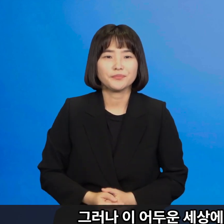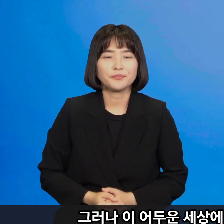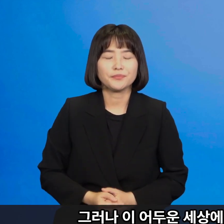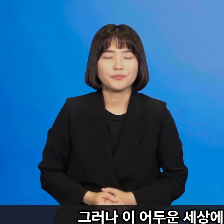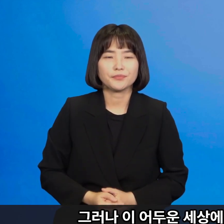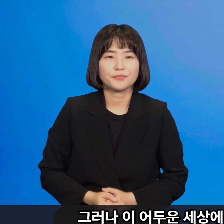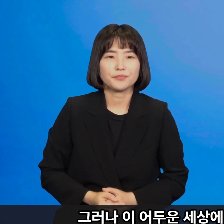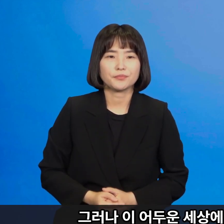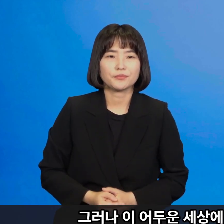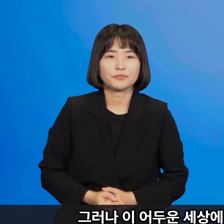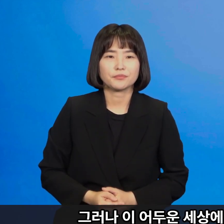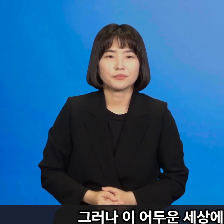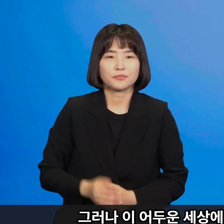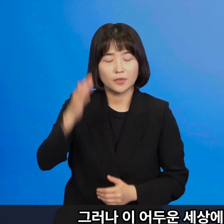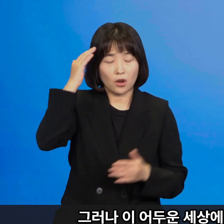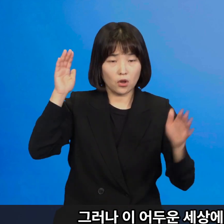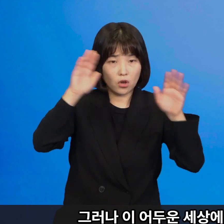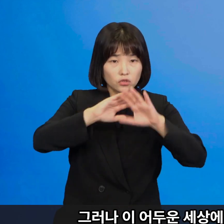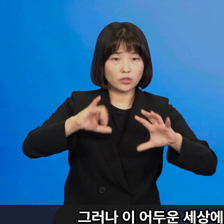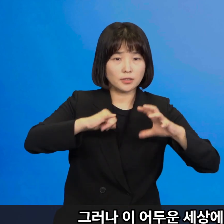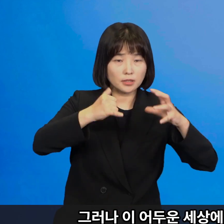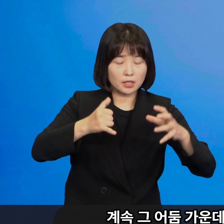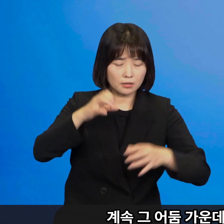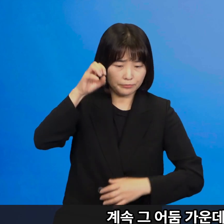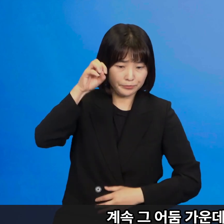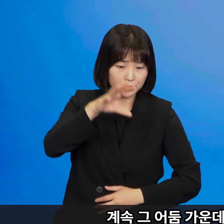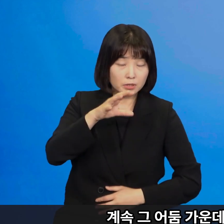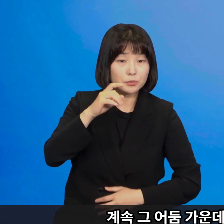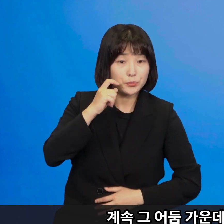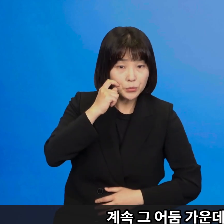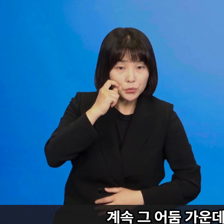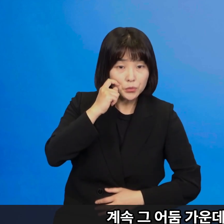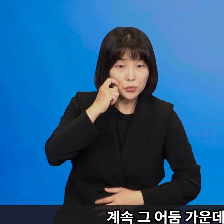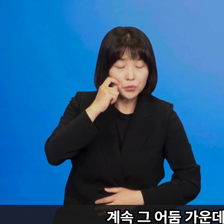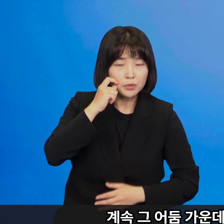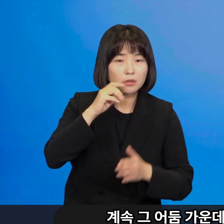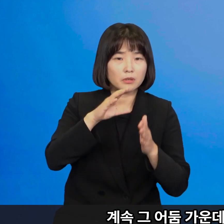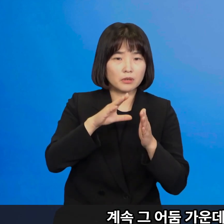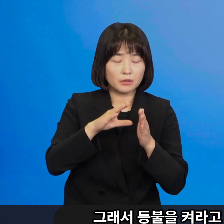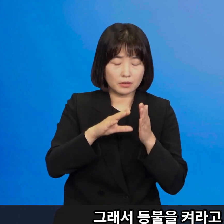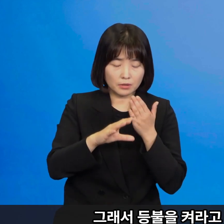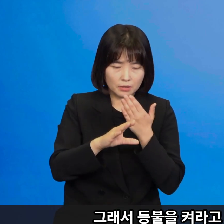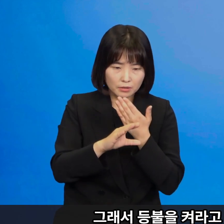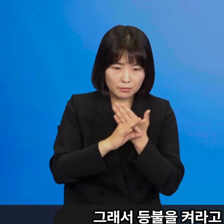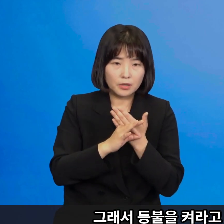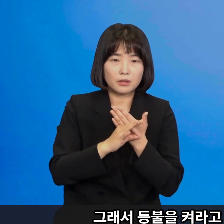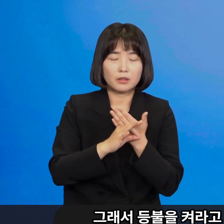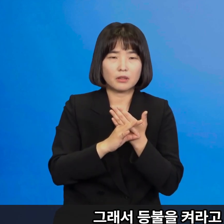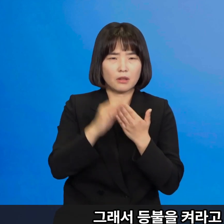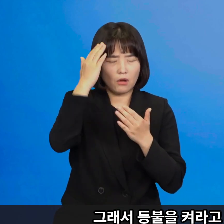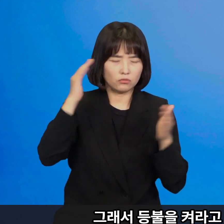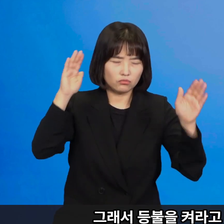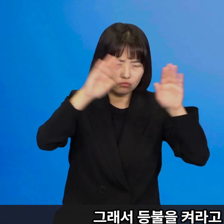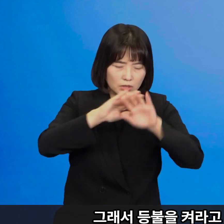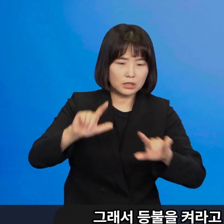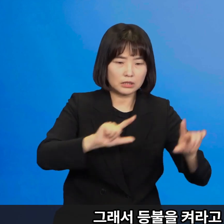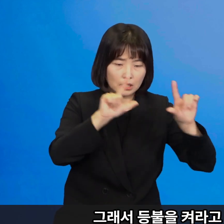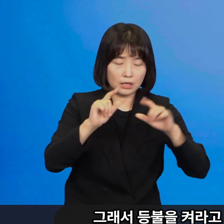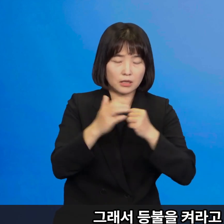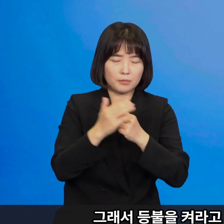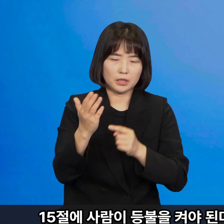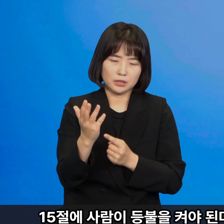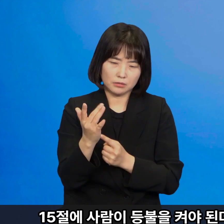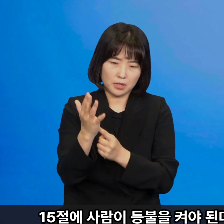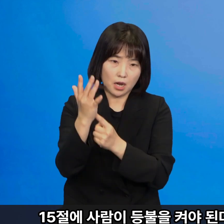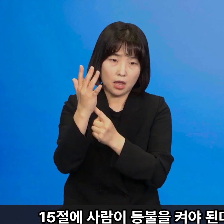그러나 이 어두운 세상에 우리 빛을 밝히지 않으면요, 계속 그 어두운 가운데 살아갈 수밖에 없어요. 그래서 등불을 켜라고 오늘 말씀에